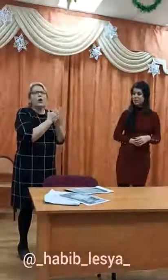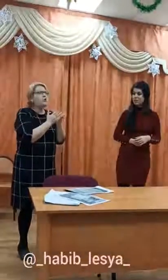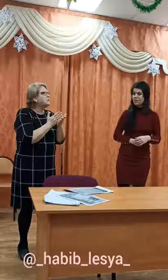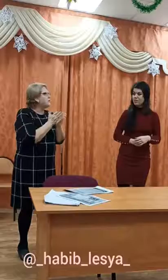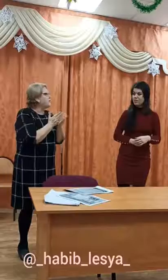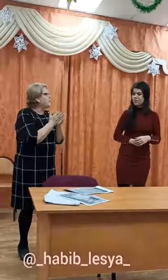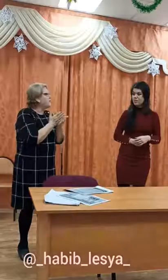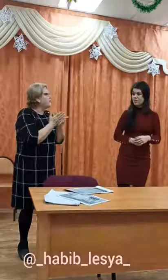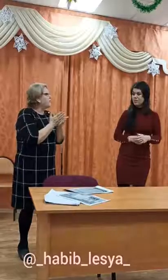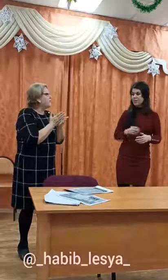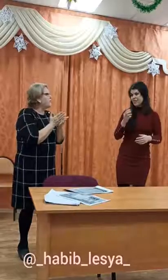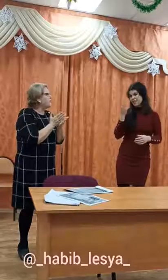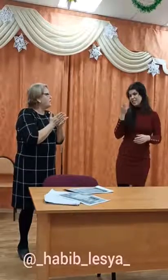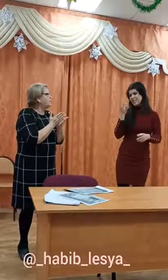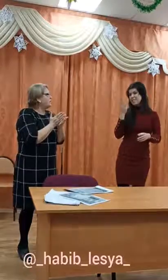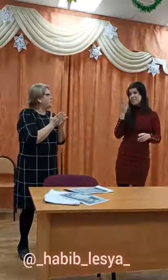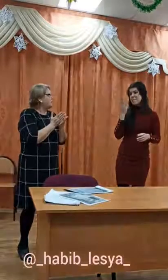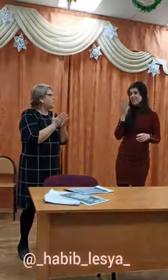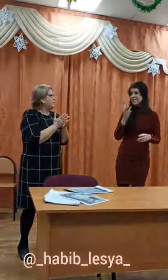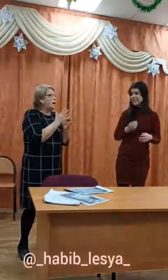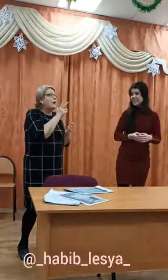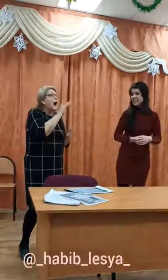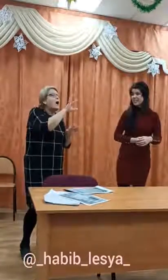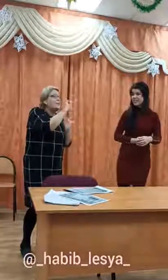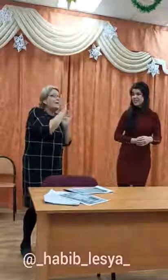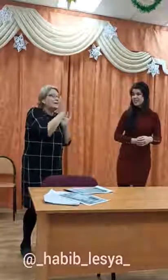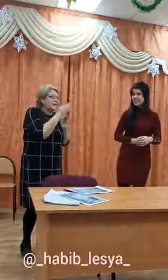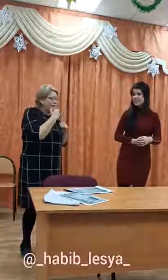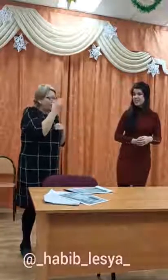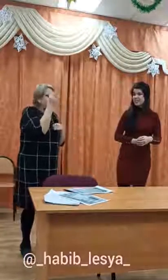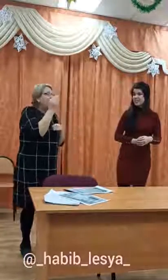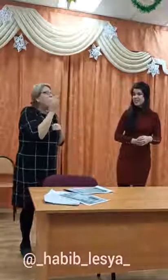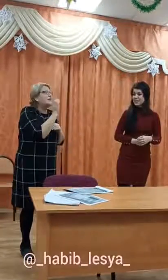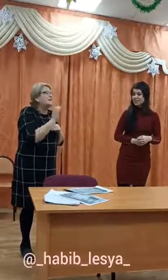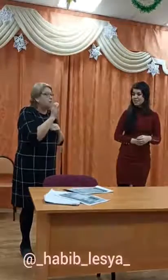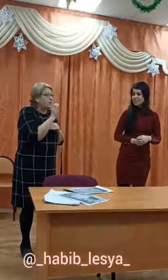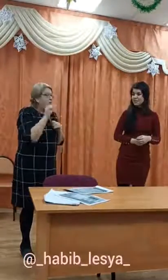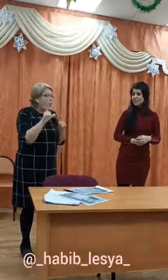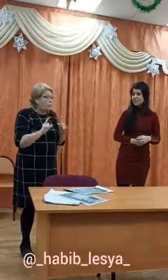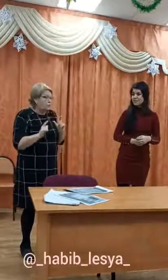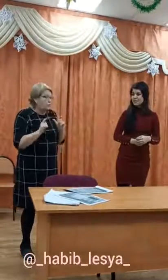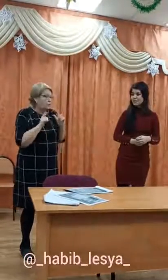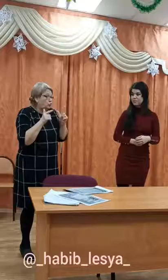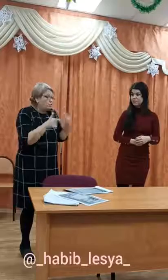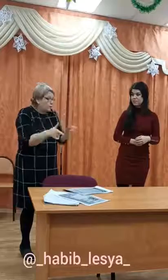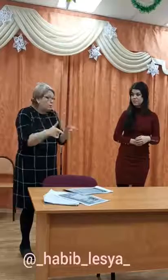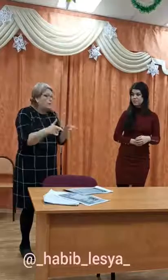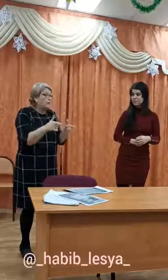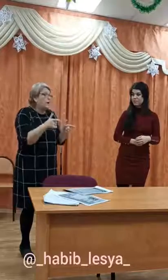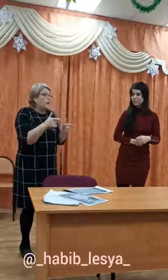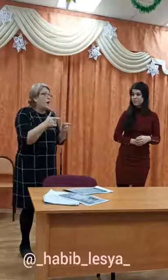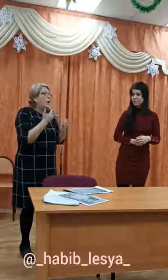он Сталбек? Это 3 месяца. А, да-да-да, я в сентябре он купил. И